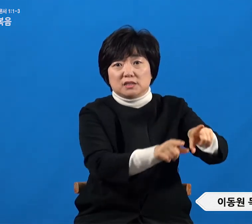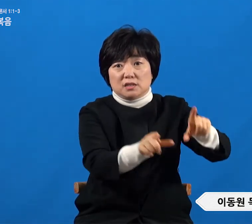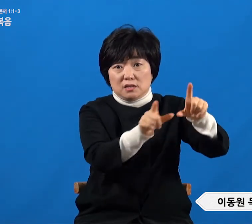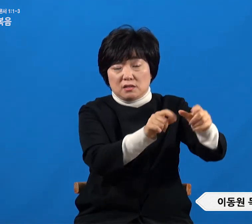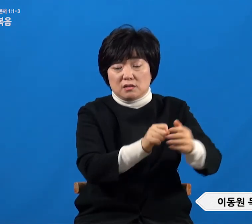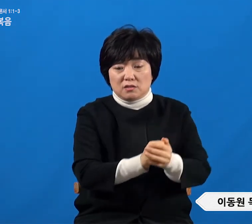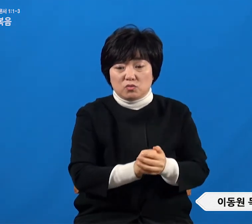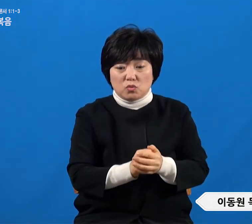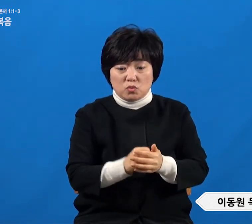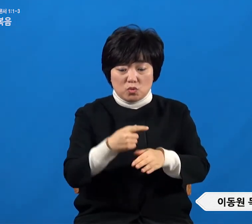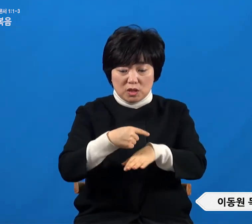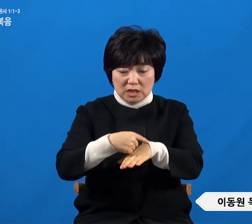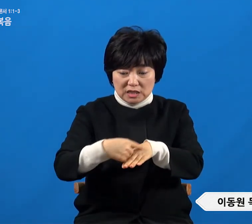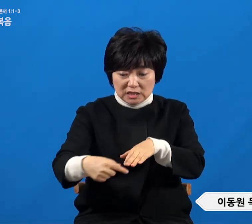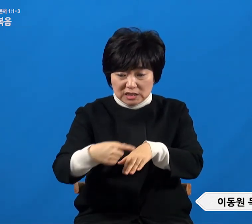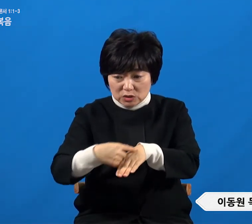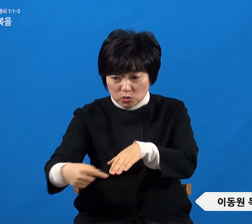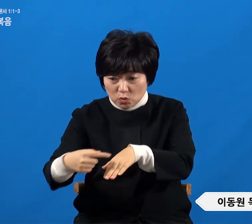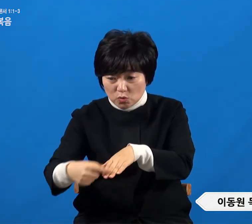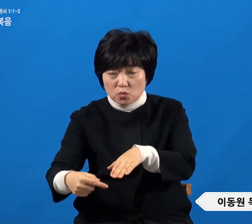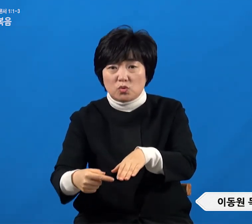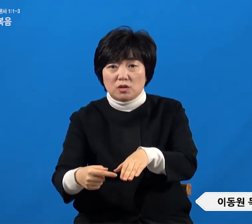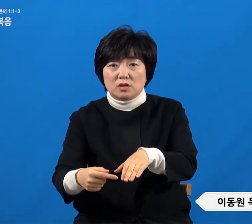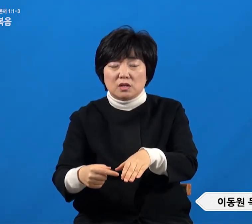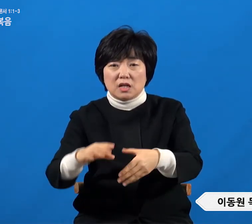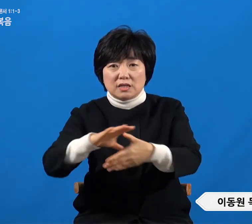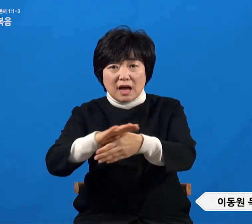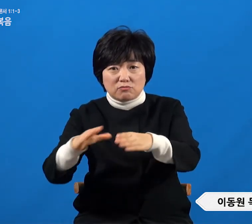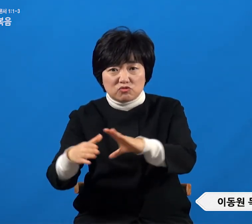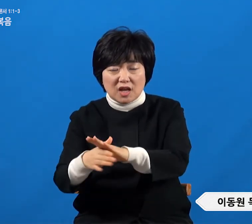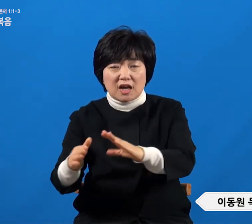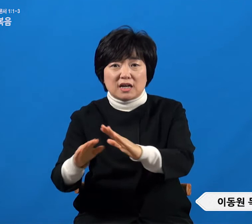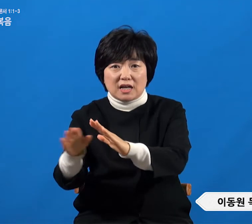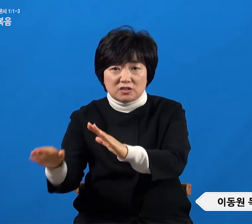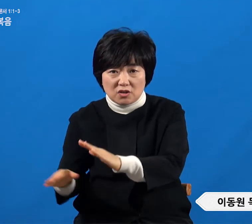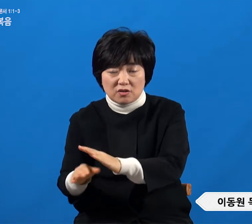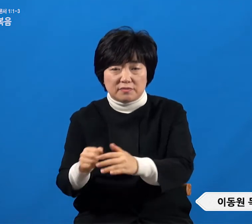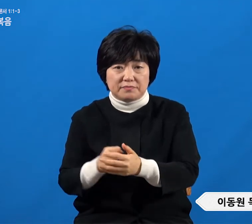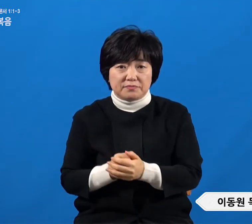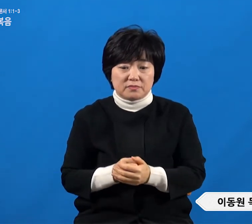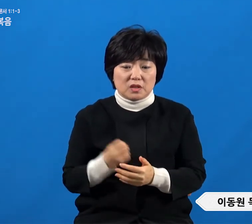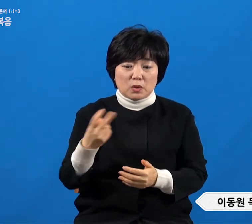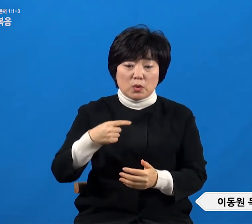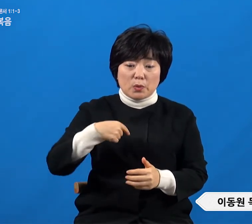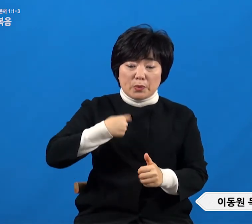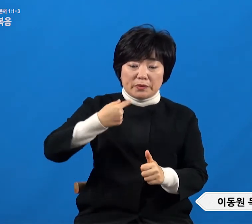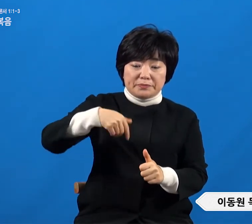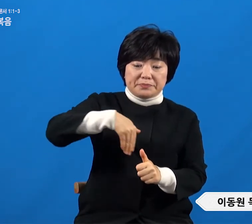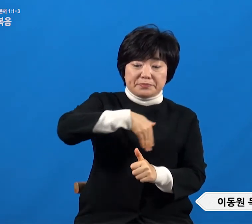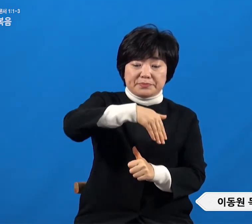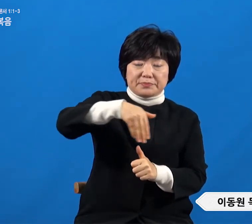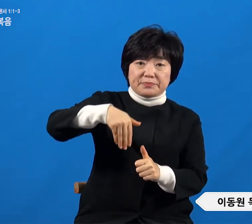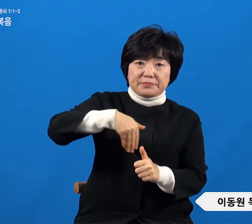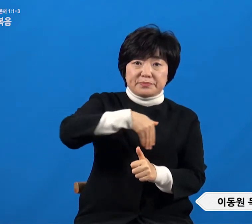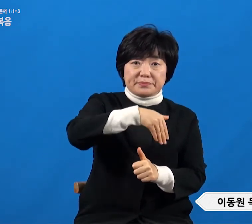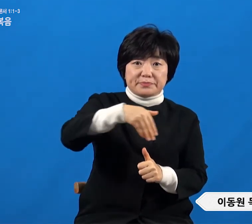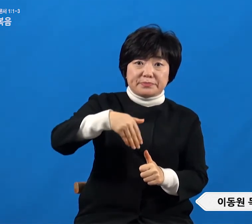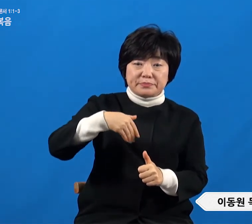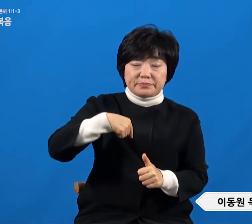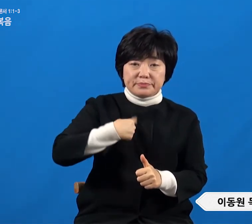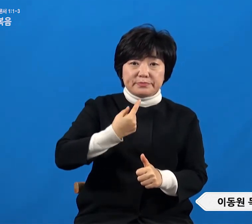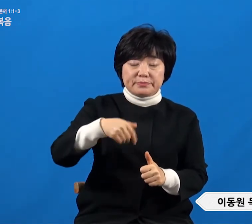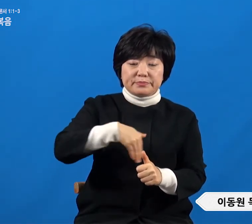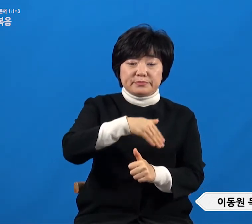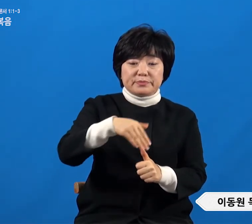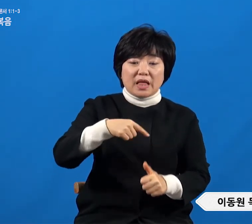인종이 가족을 이루어 살아가는 다문화 가족. 그런가 하면 그냥 혼자가 가족의